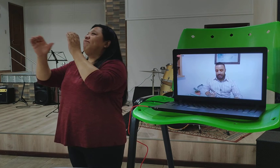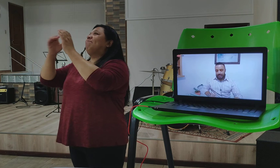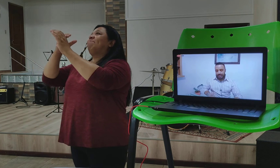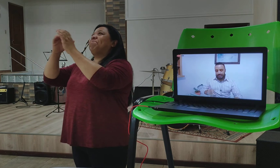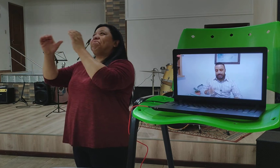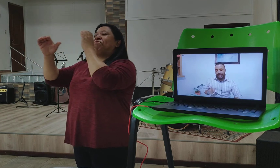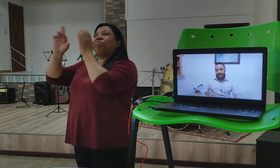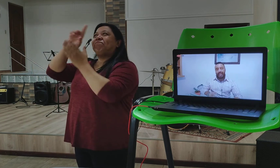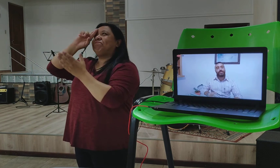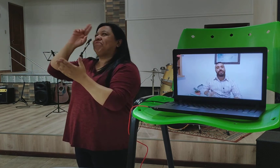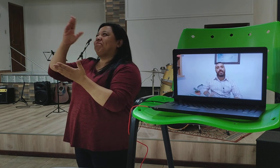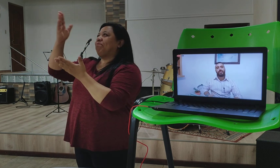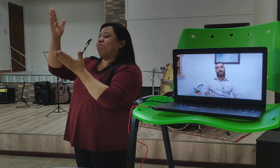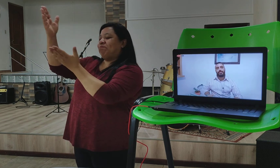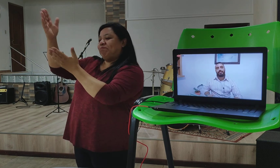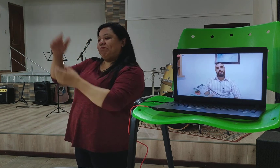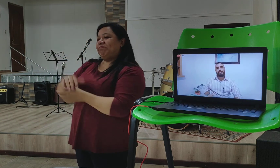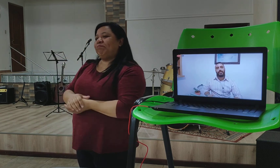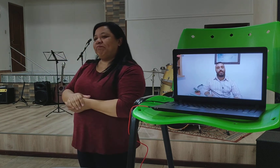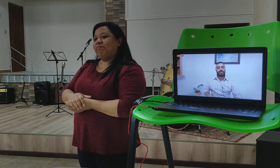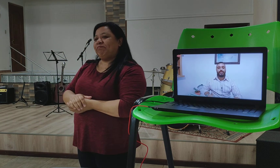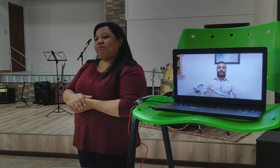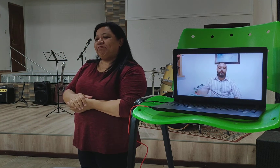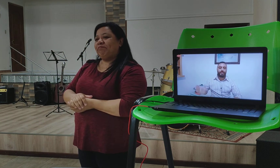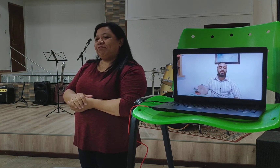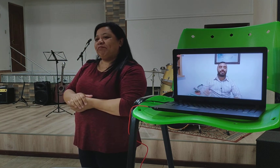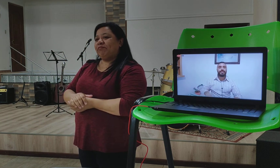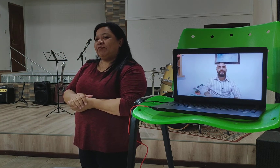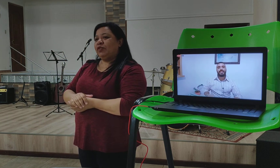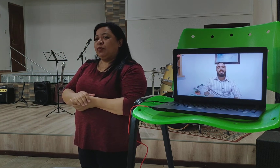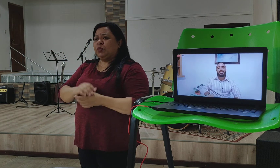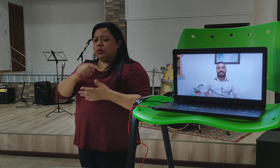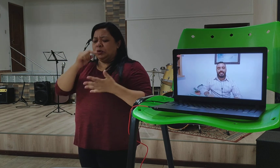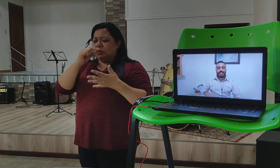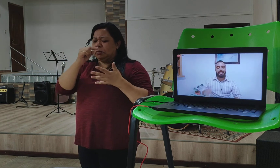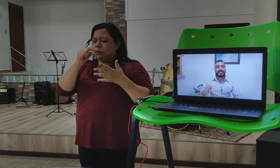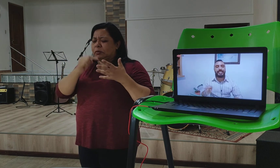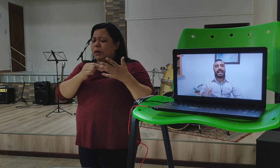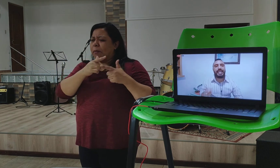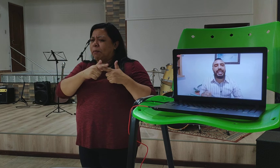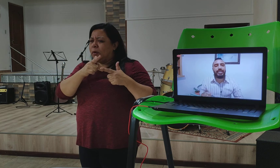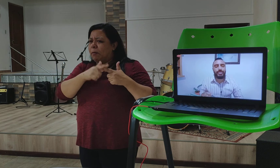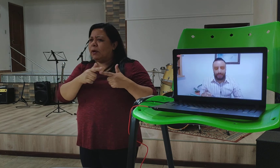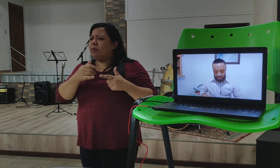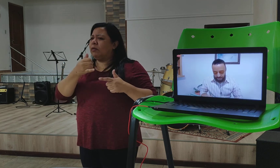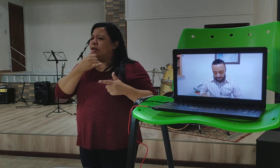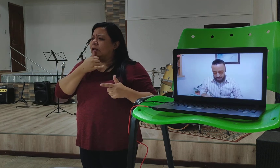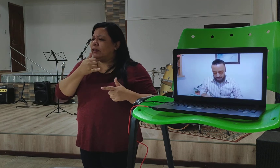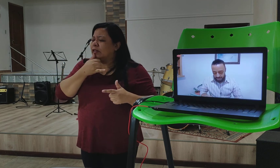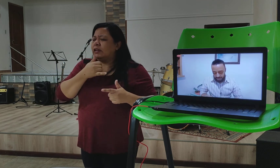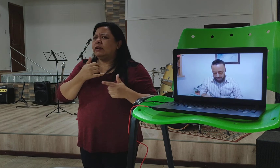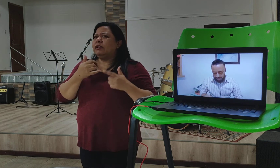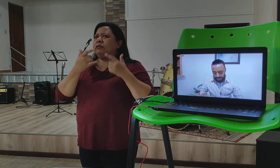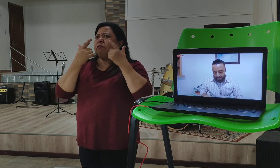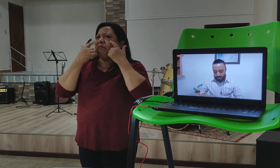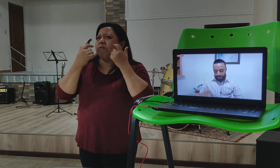6. Cantarei ao Senhor. Olha, eu cheguei a uma conclusão aqui. Cantarei ao Senhor,